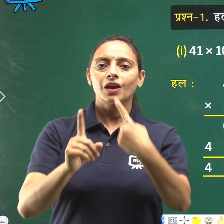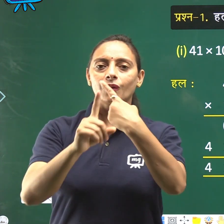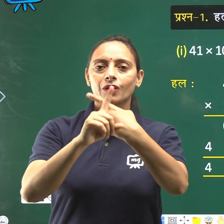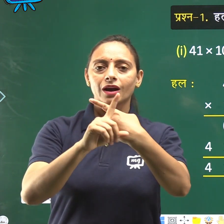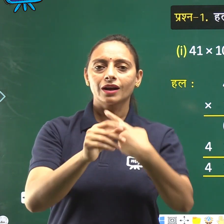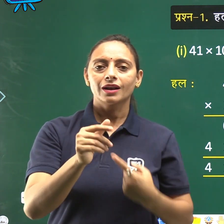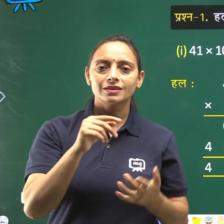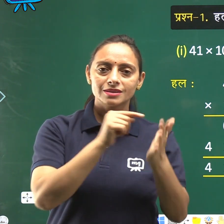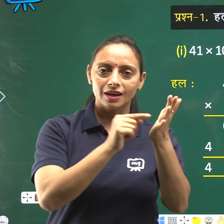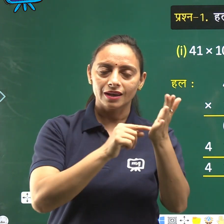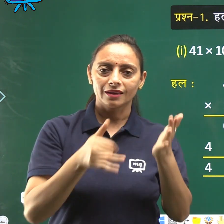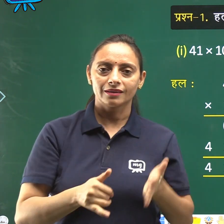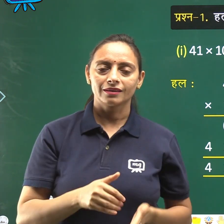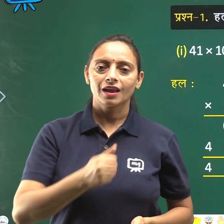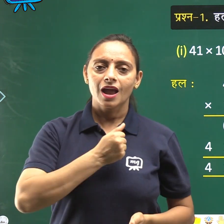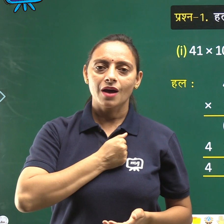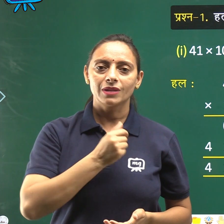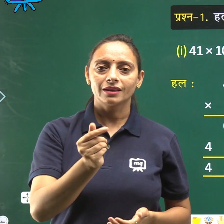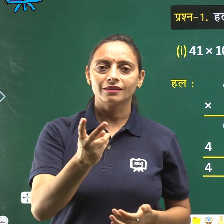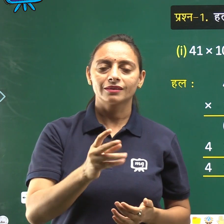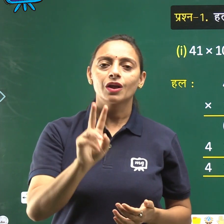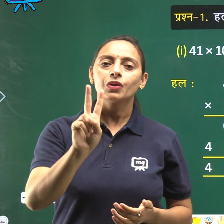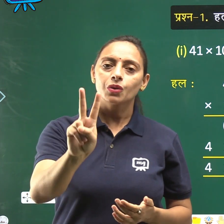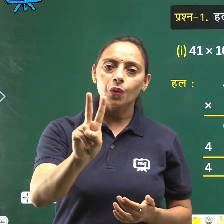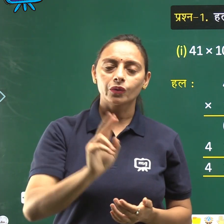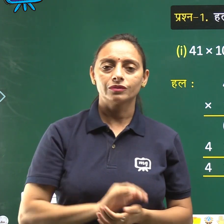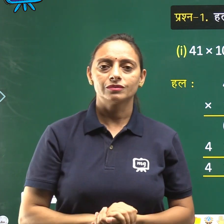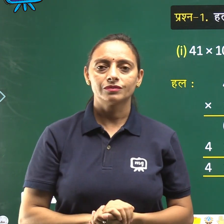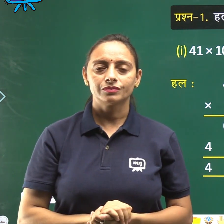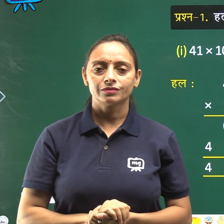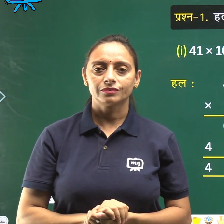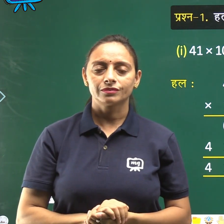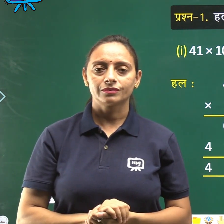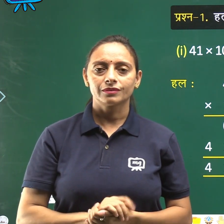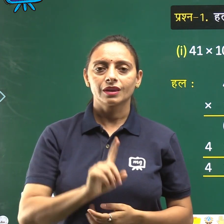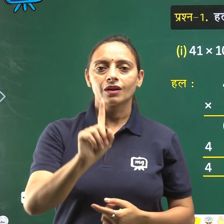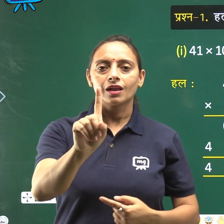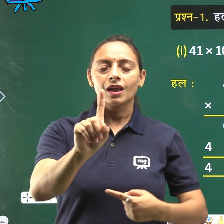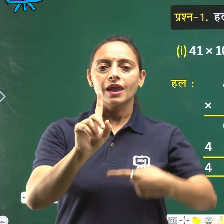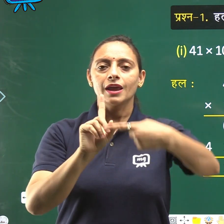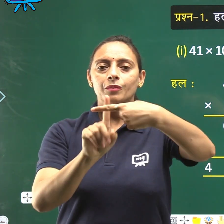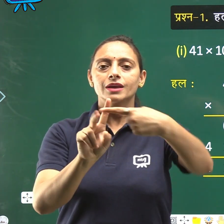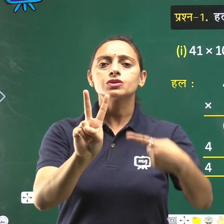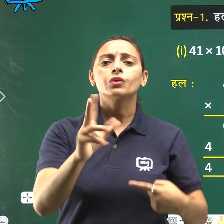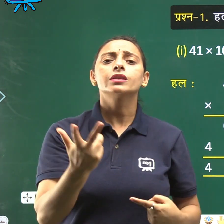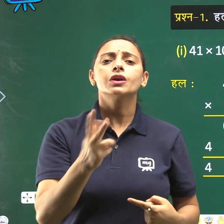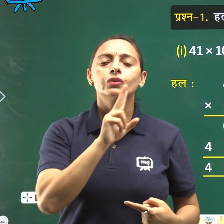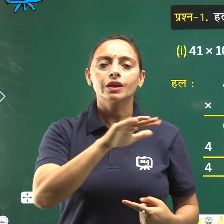चिन्ह है। हम लिखेंगे 2। 1 प्लस 2 कितने होते